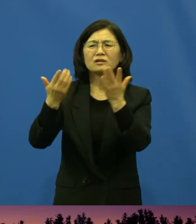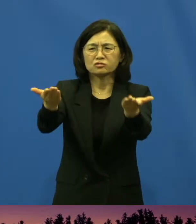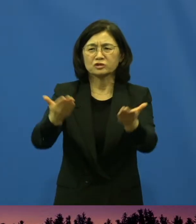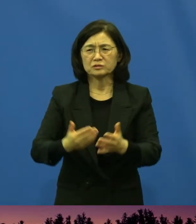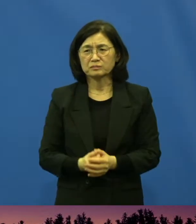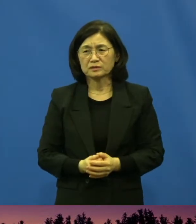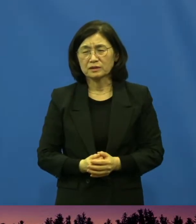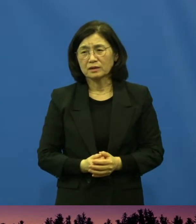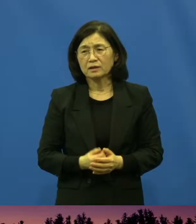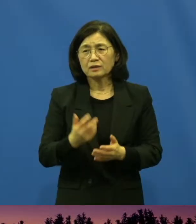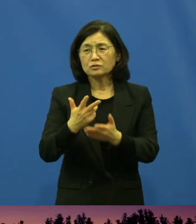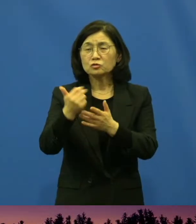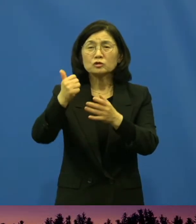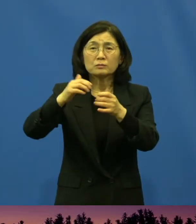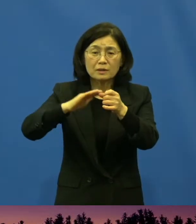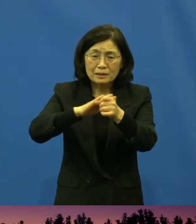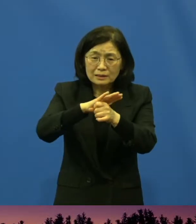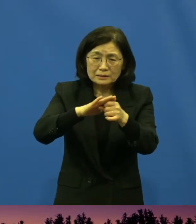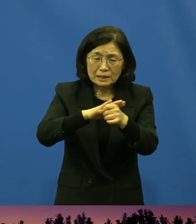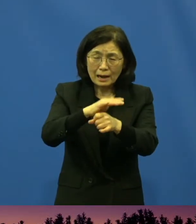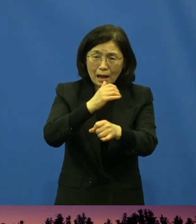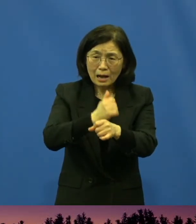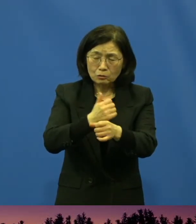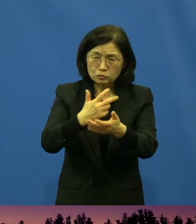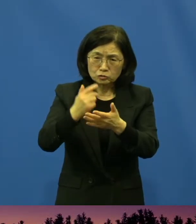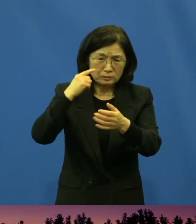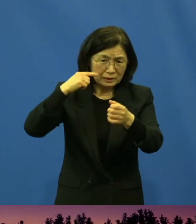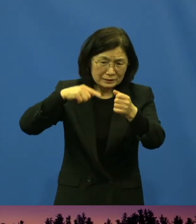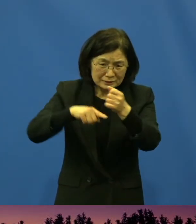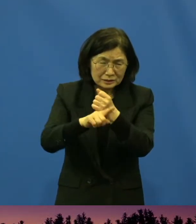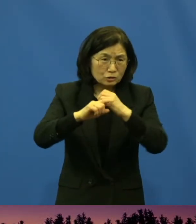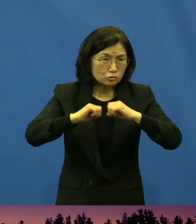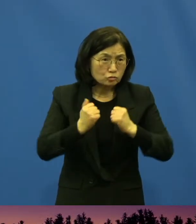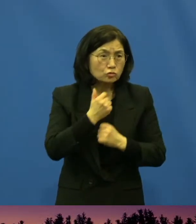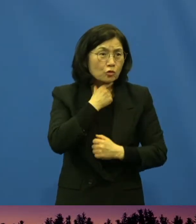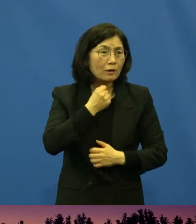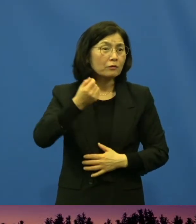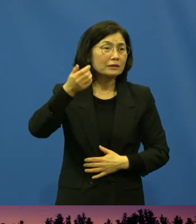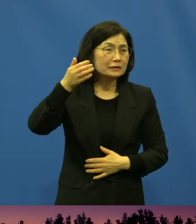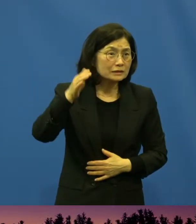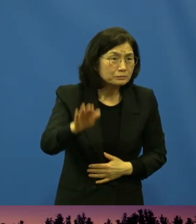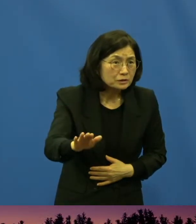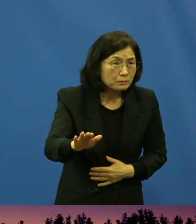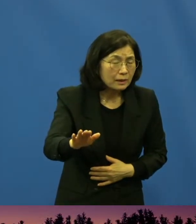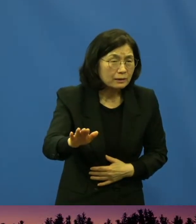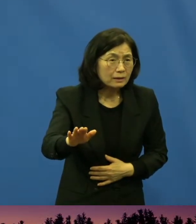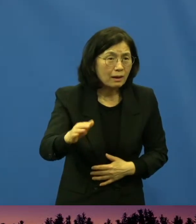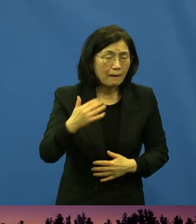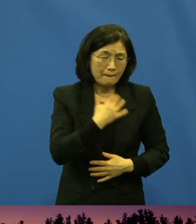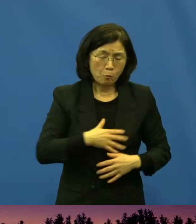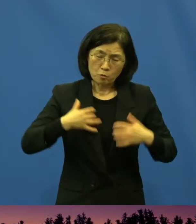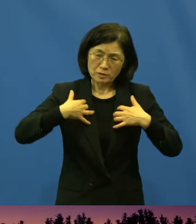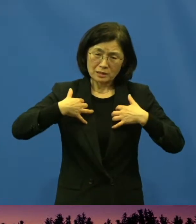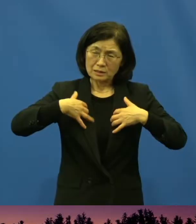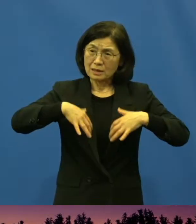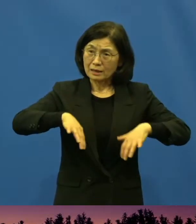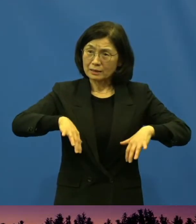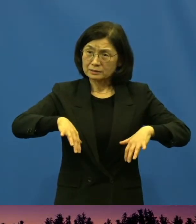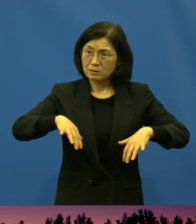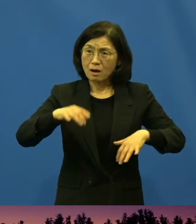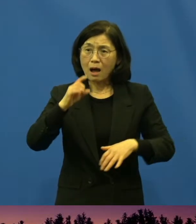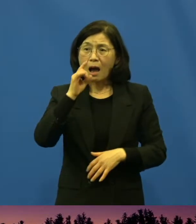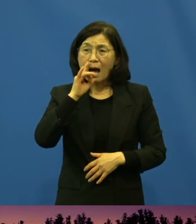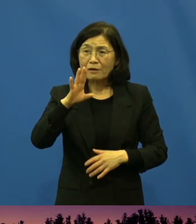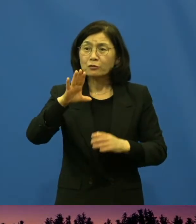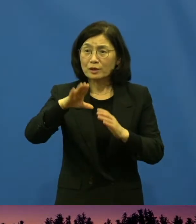사랑한다고 하지만, 주님의 뜻대로 살고 싶어 하지만, 우리의 마음은 간절하지만 그렇게 안 되잖아요. 만약에 내가 하나님의